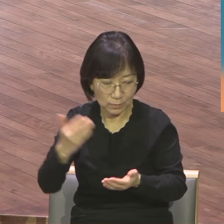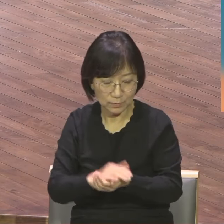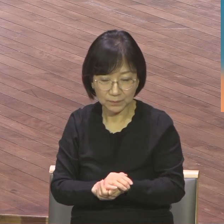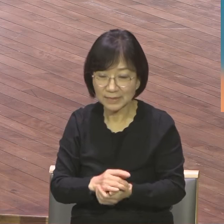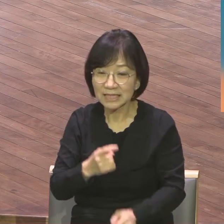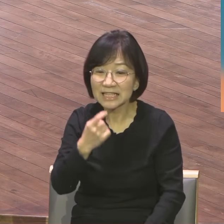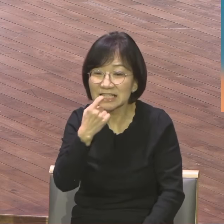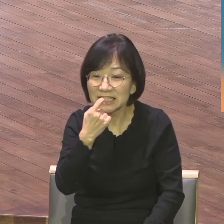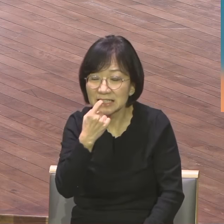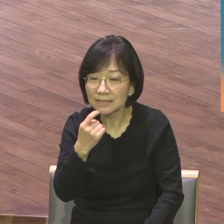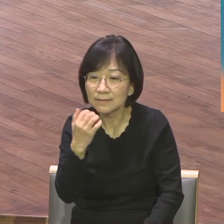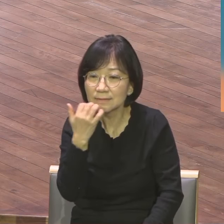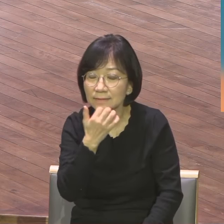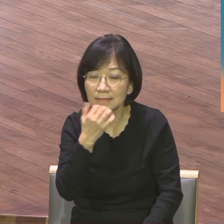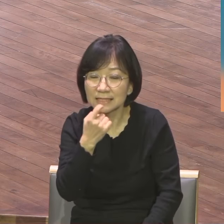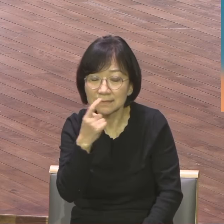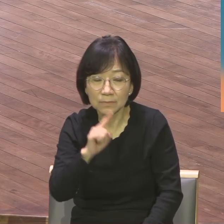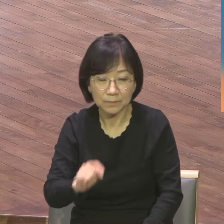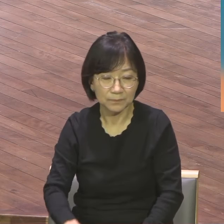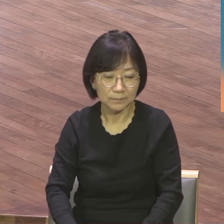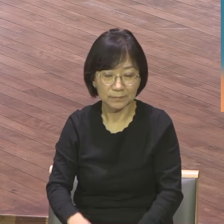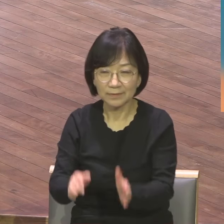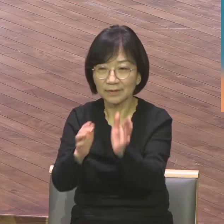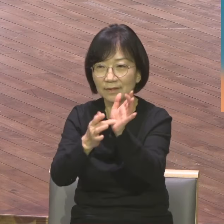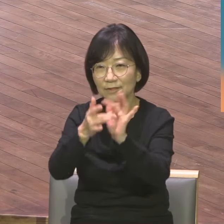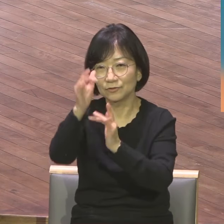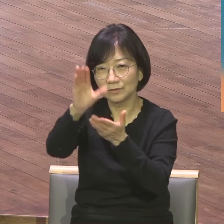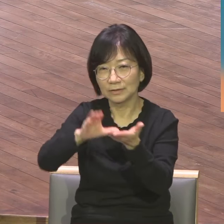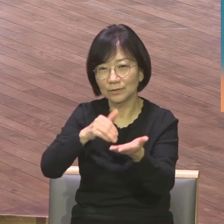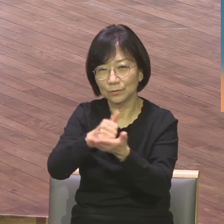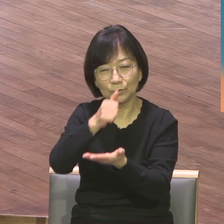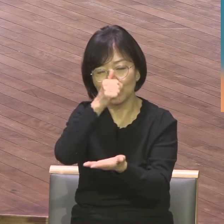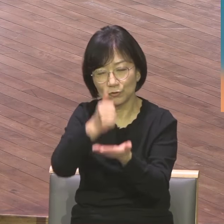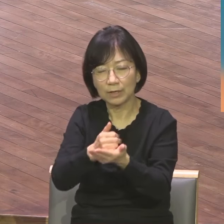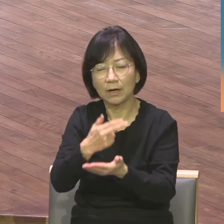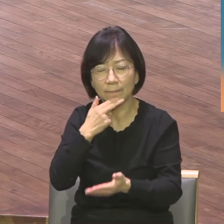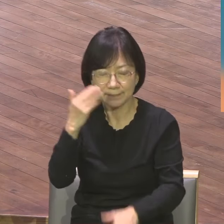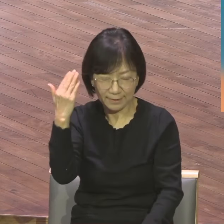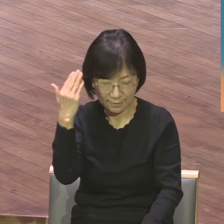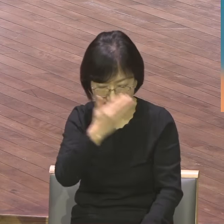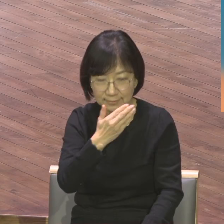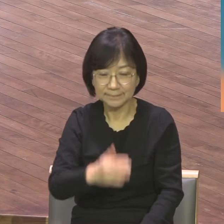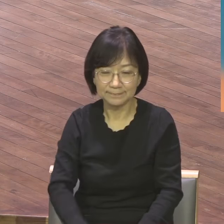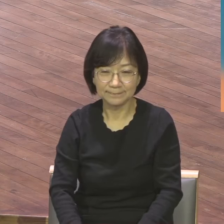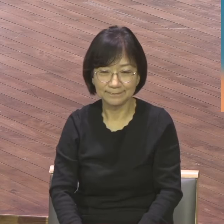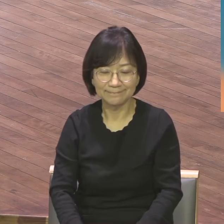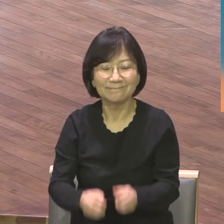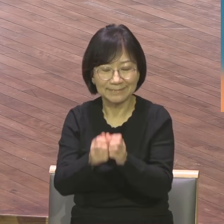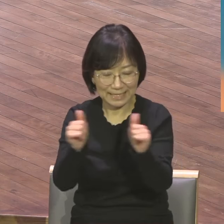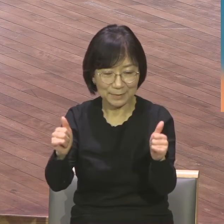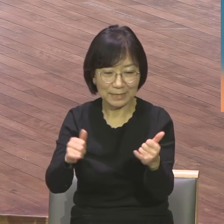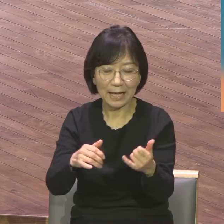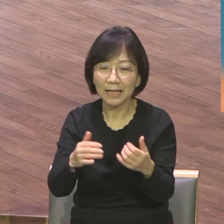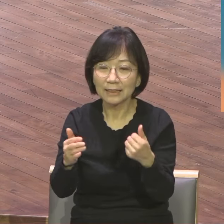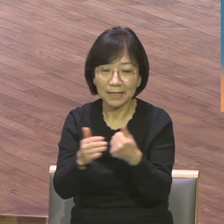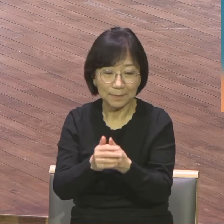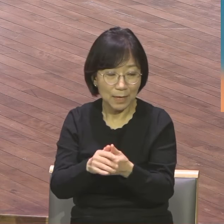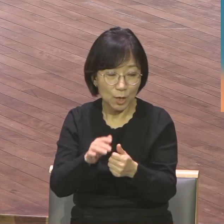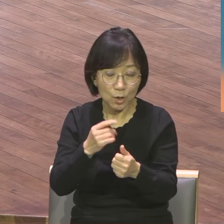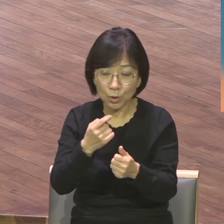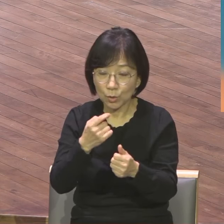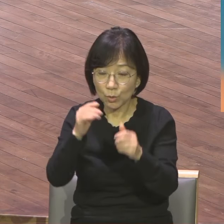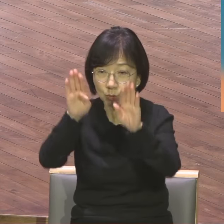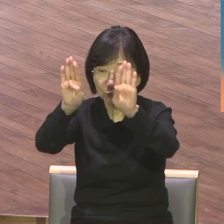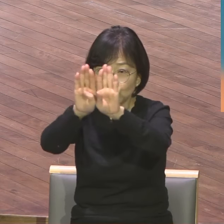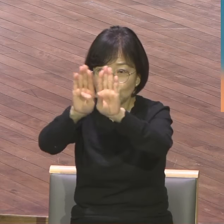그리스도는 죄가 없는 완전한 인간이시다. 그 네 가지 색깔로 된 그 문을